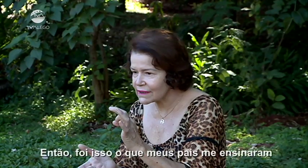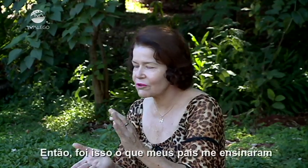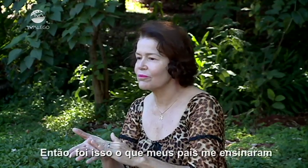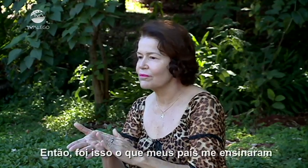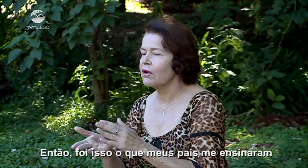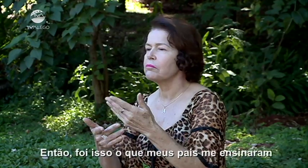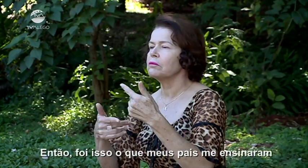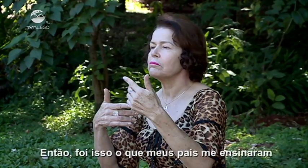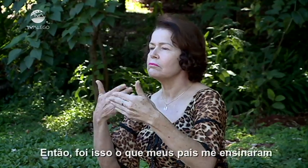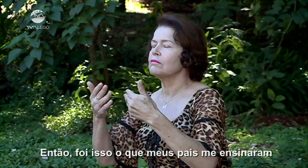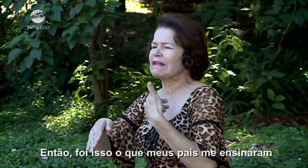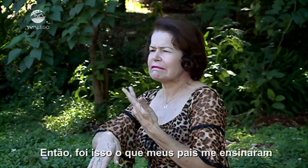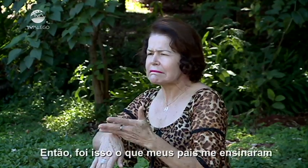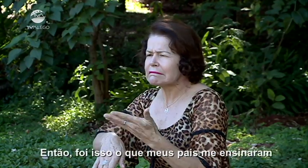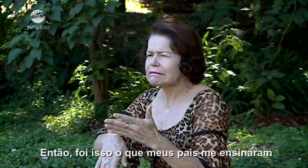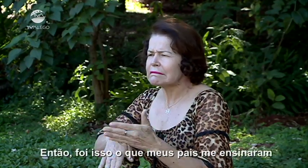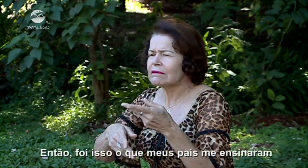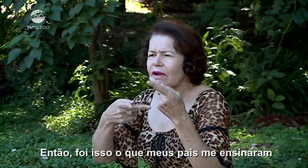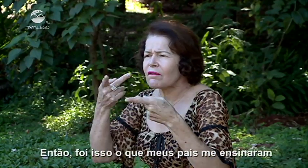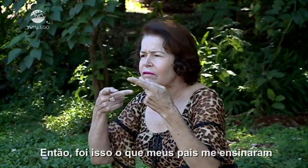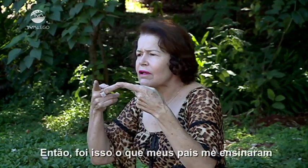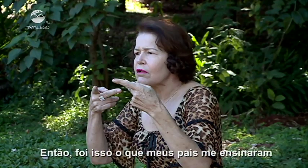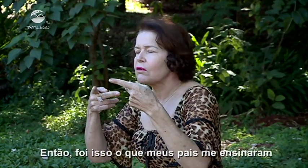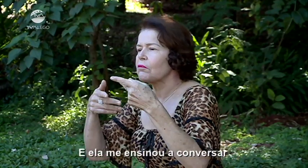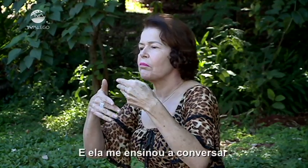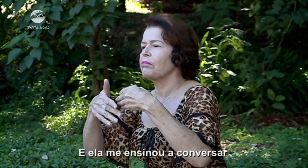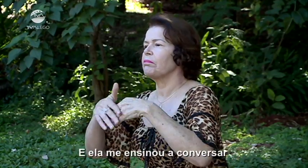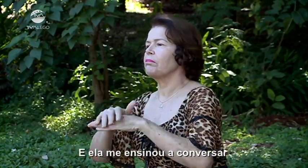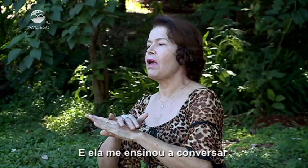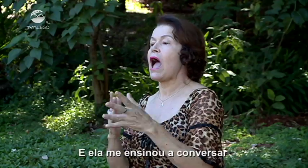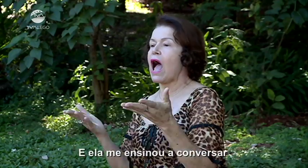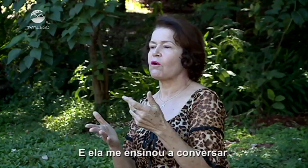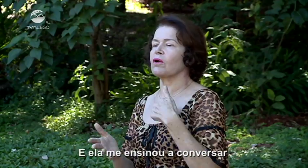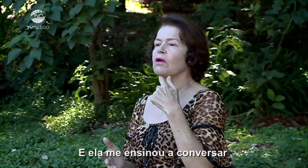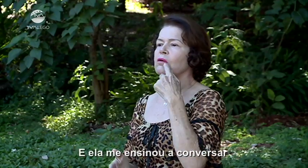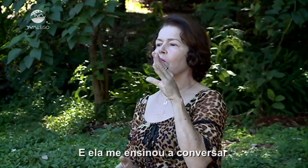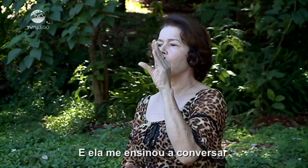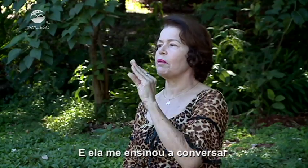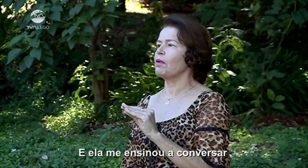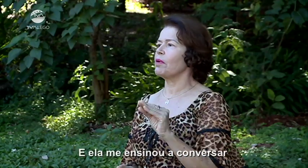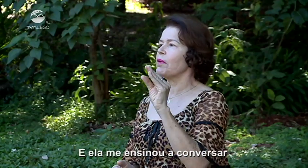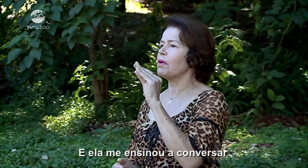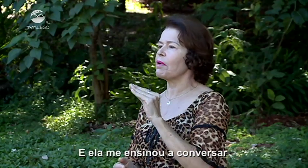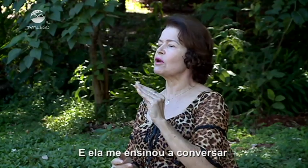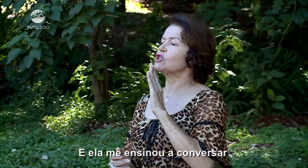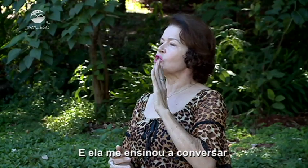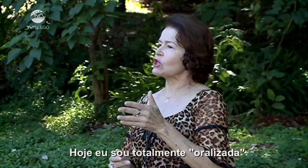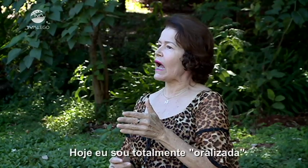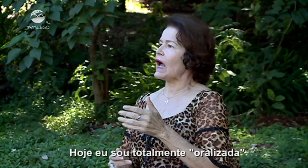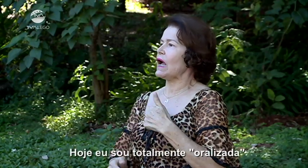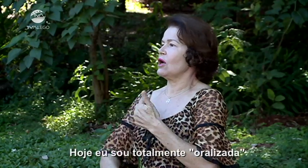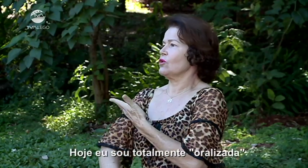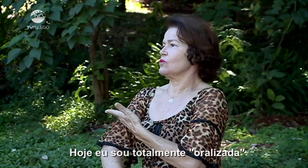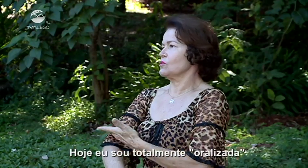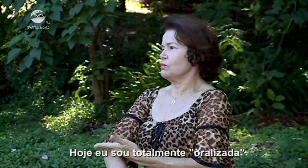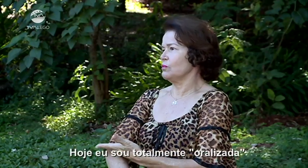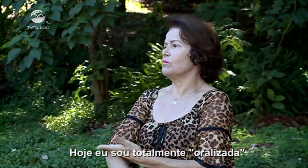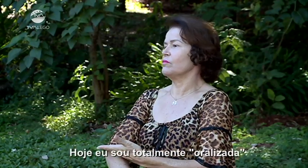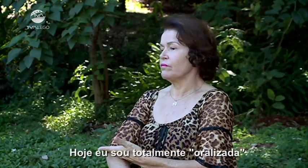isso que meus pais me ensinaram e ela me ensinou a conversar. Hoje eu sou totalmente oralizada, foi